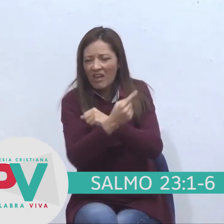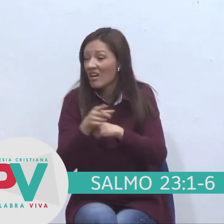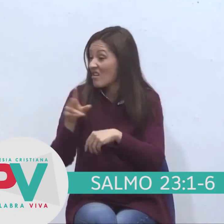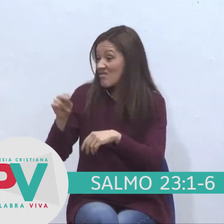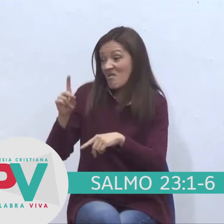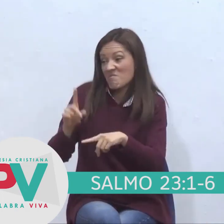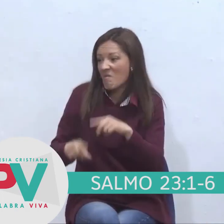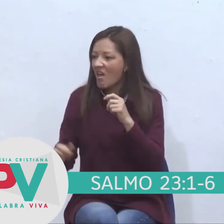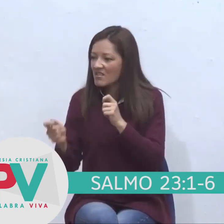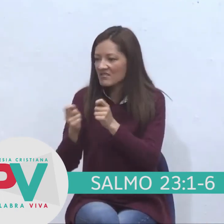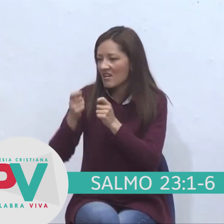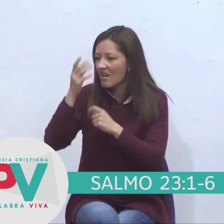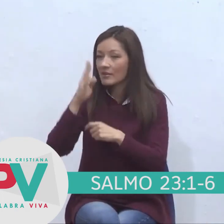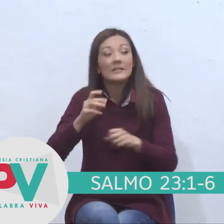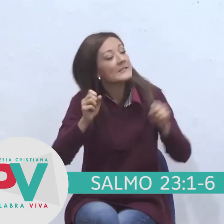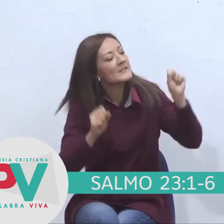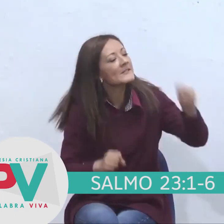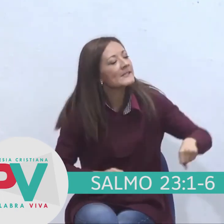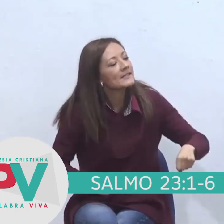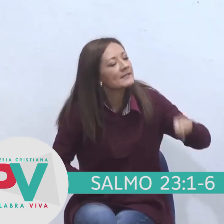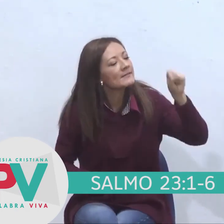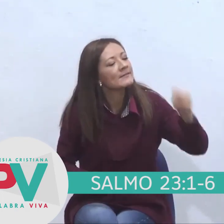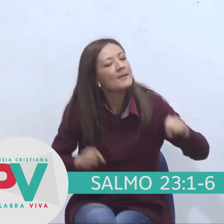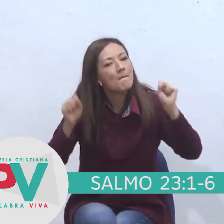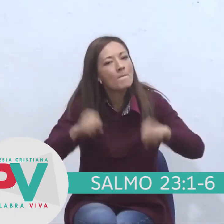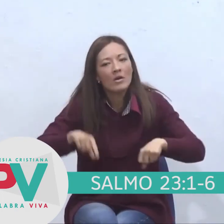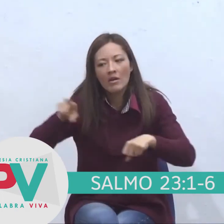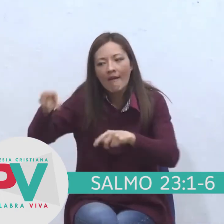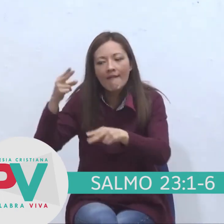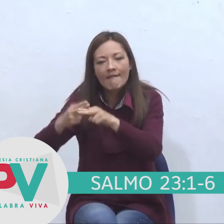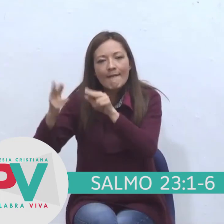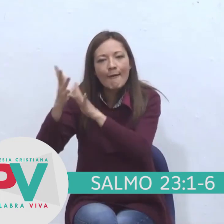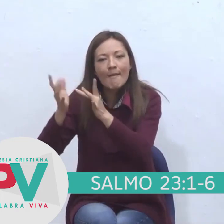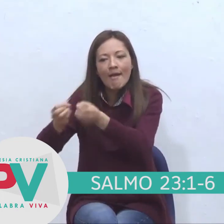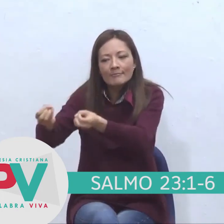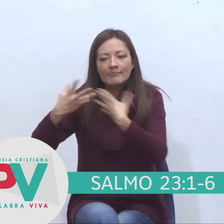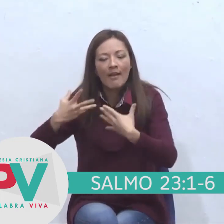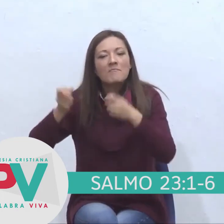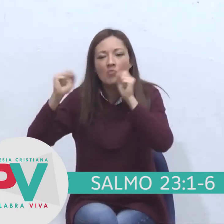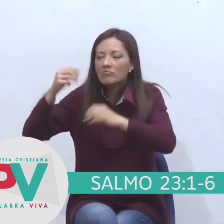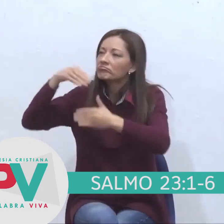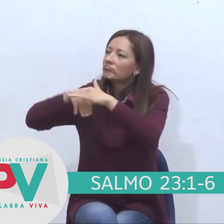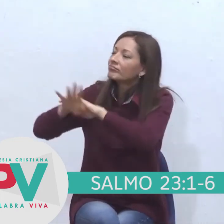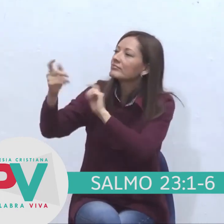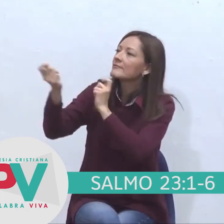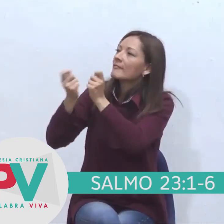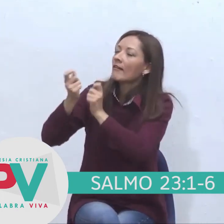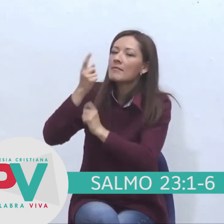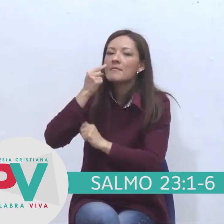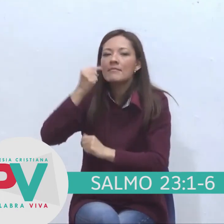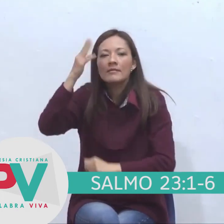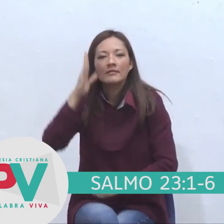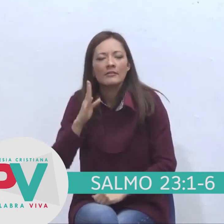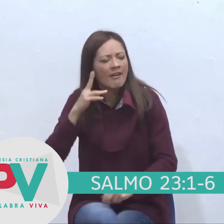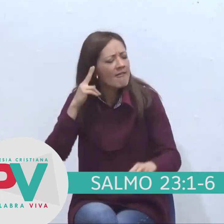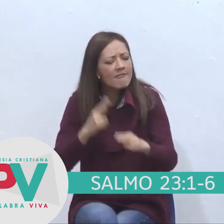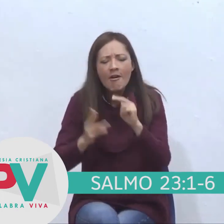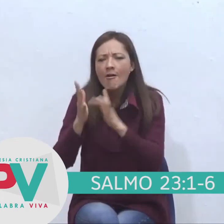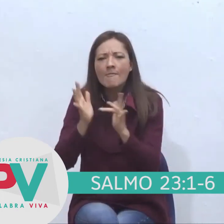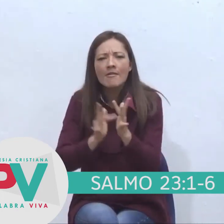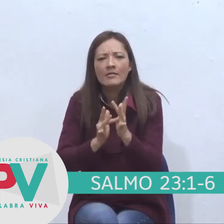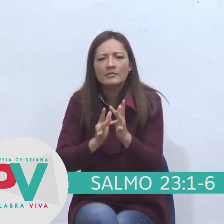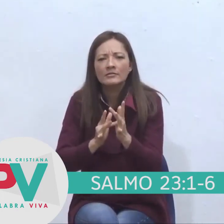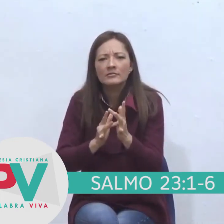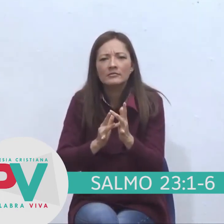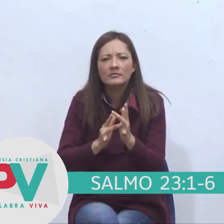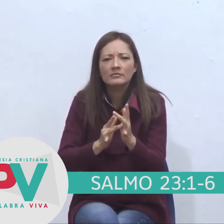podemos acercarnos a Dios, sí, en su nombre, hoy nos acercamos al Padre. En el nombre de Jesús, hoy